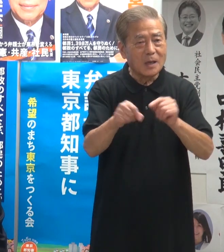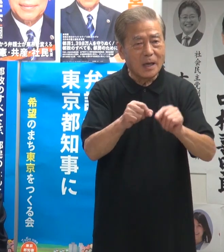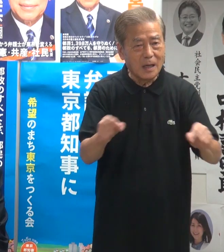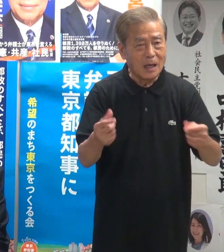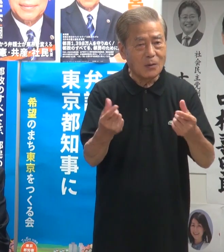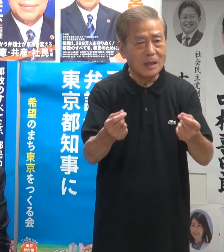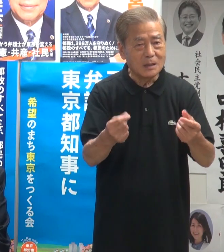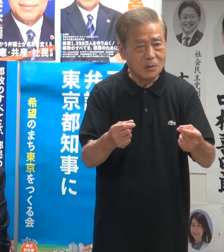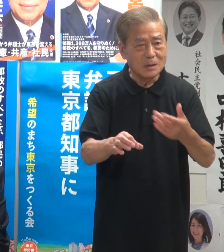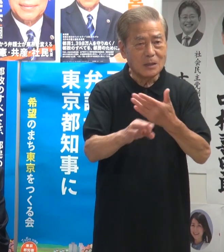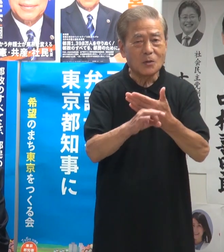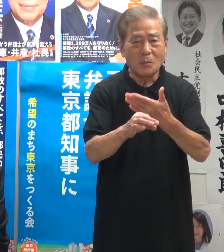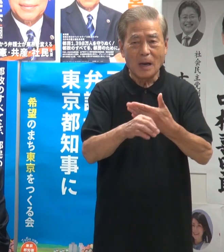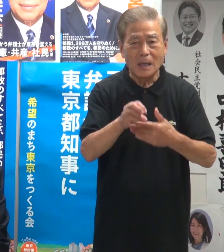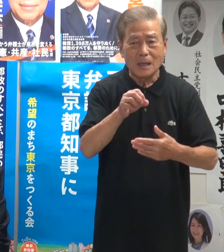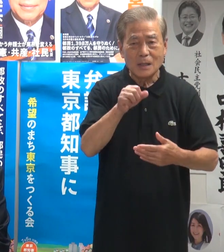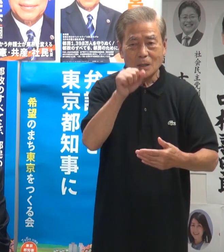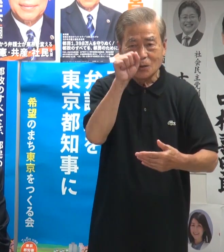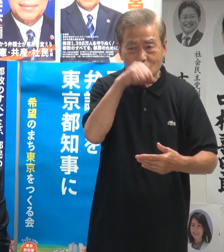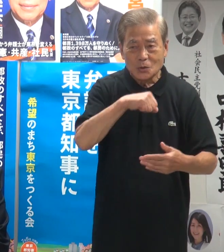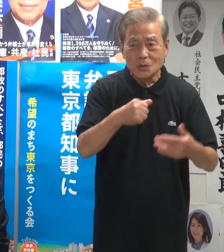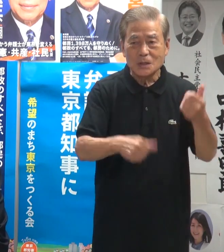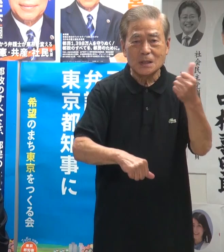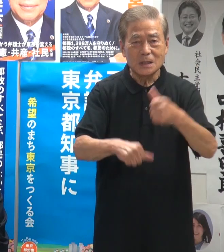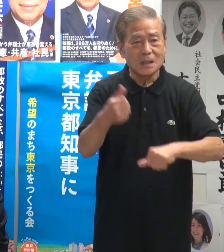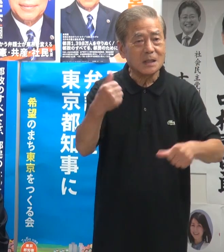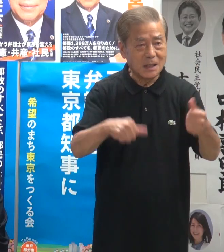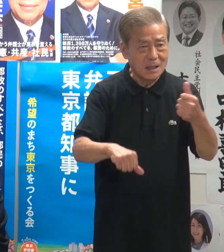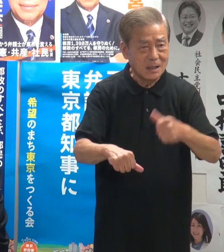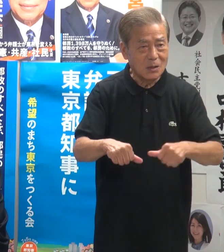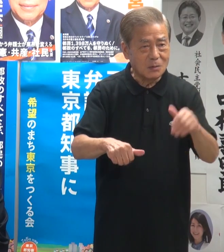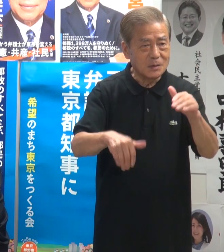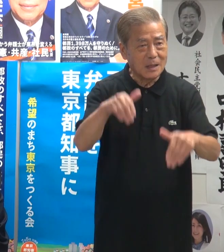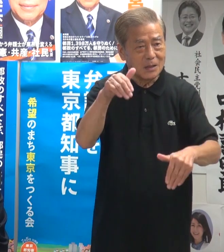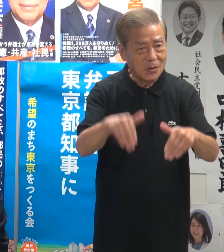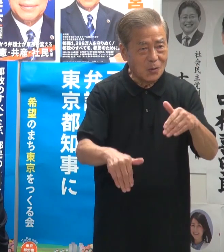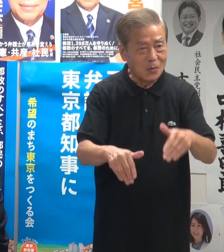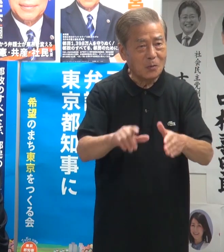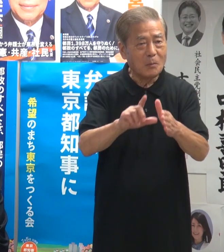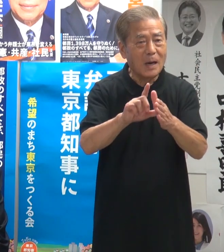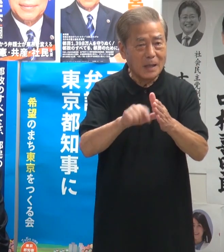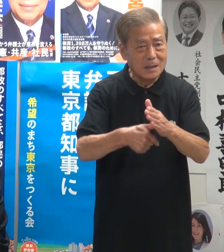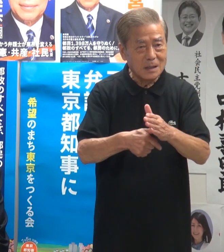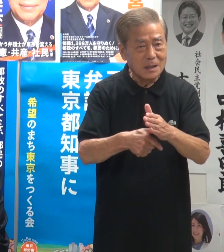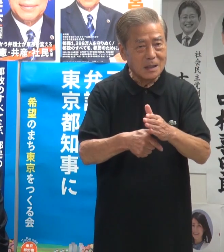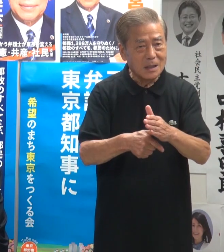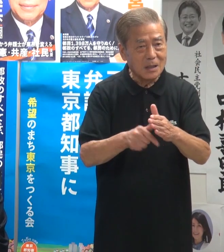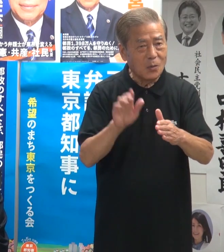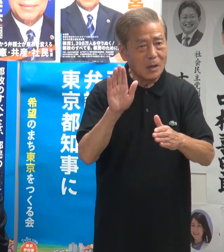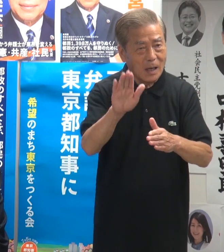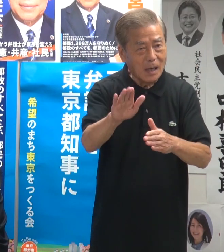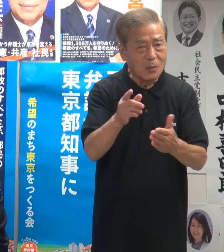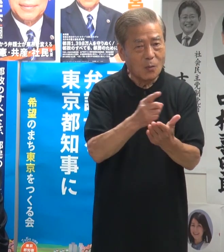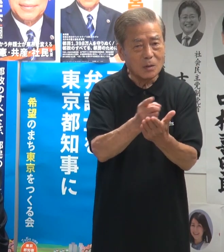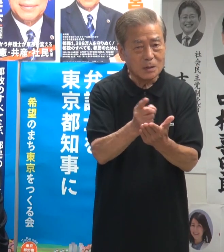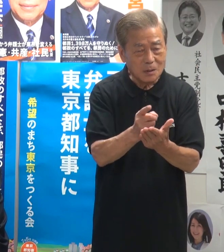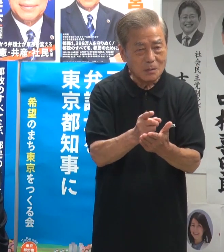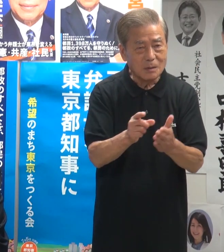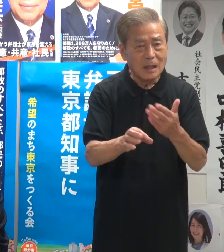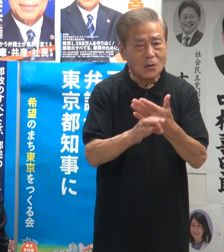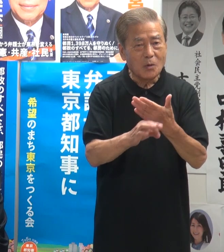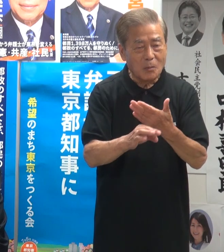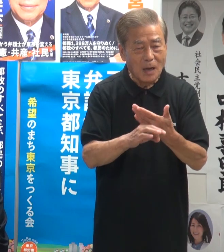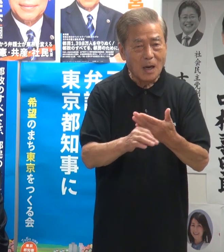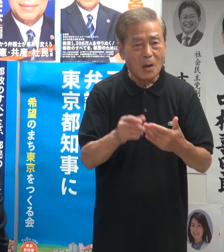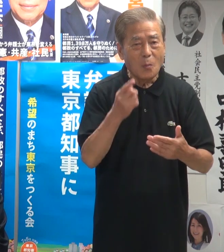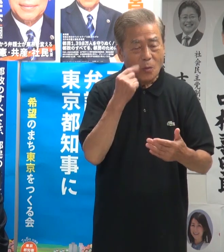の共闘関係がどんな形になるか分かりませんけれど、こう立ってしまってそして分裂になった